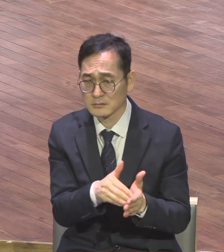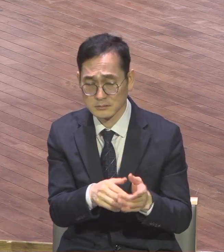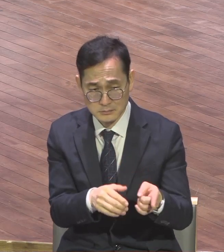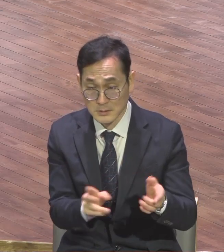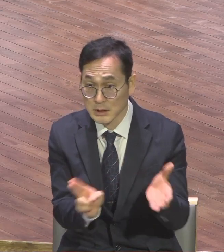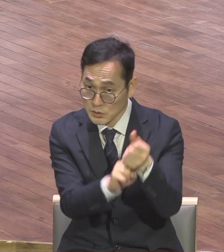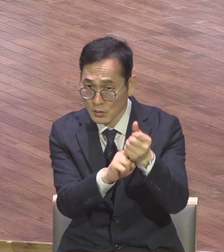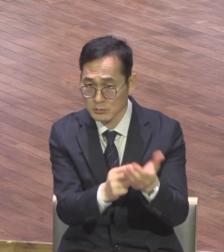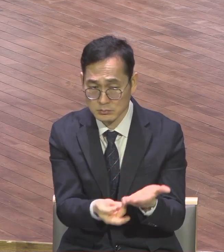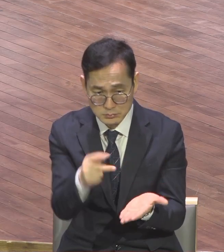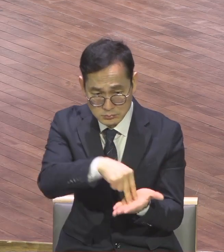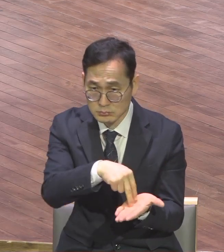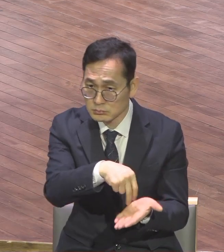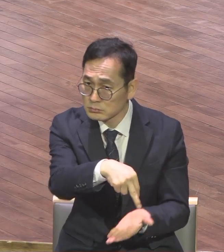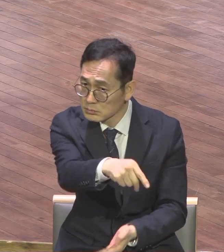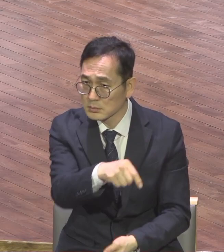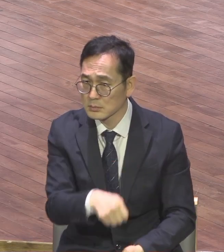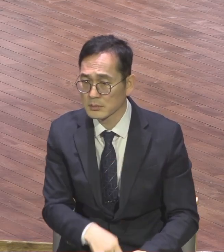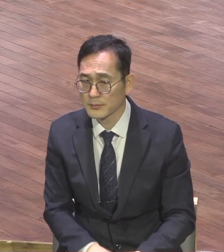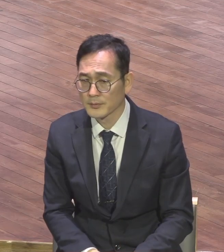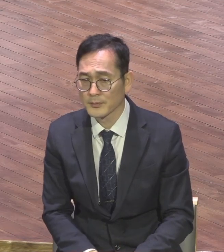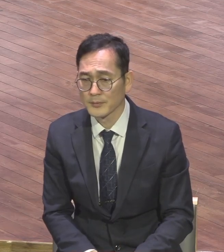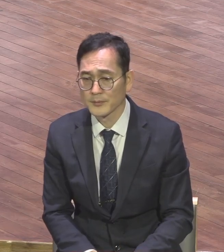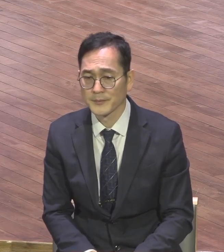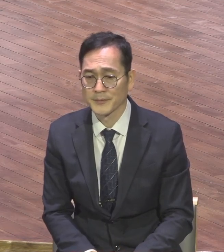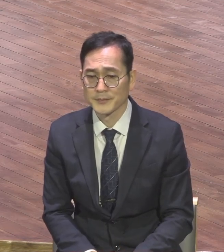집으로 그걸 가잖아요 여러분.